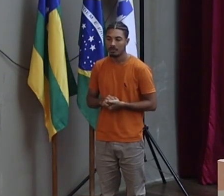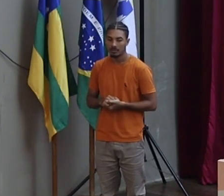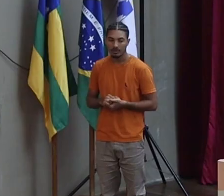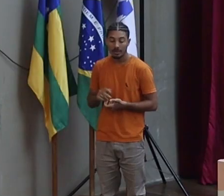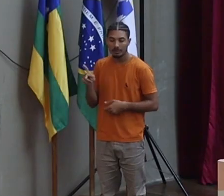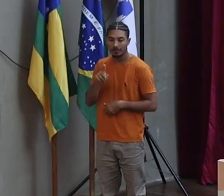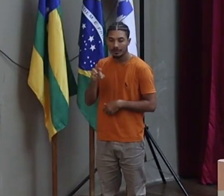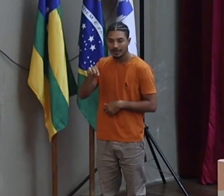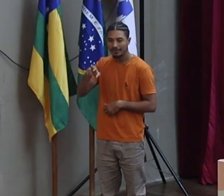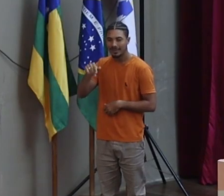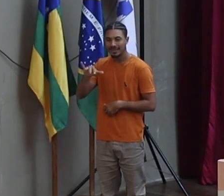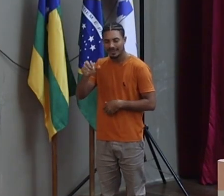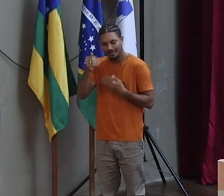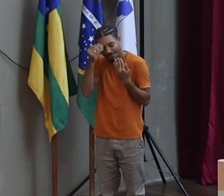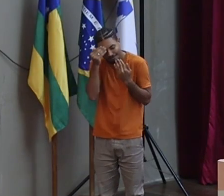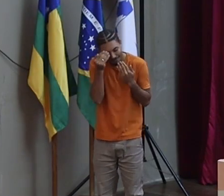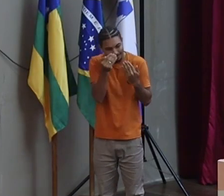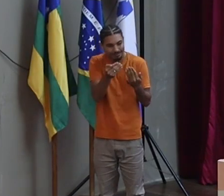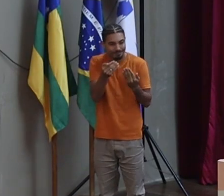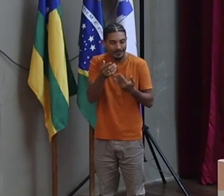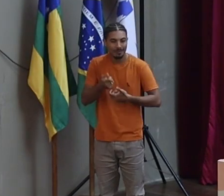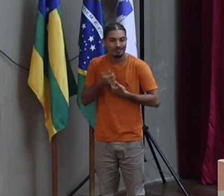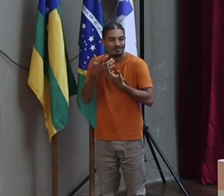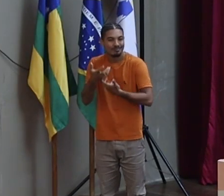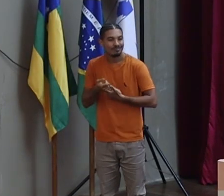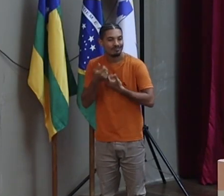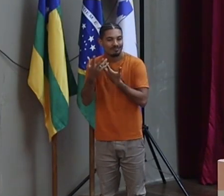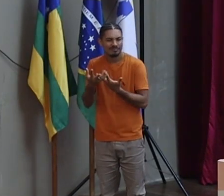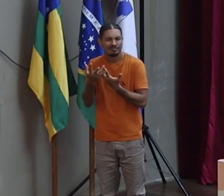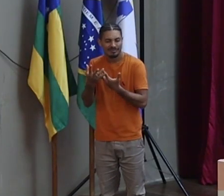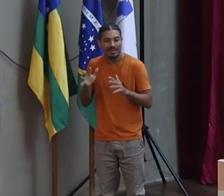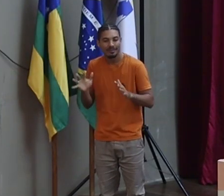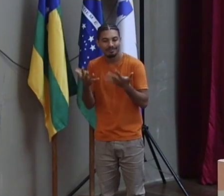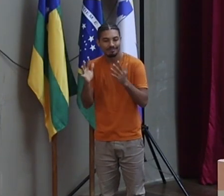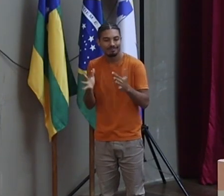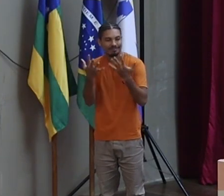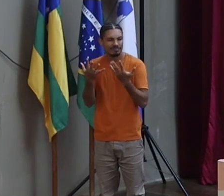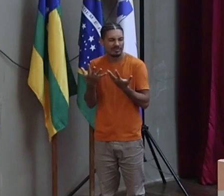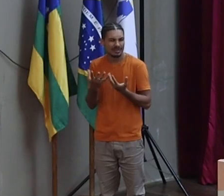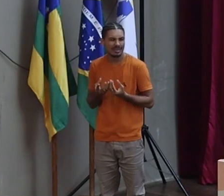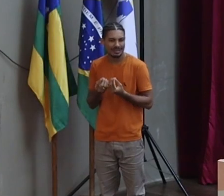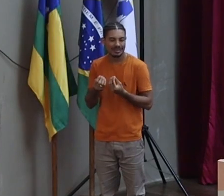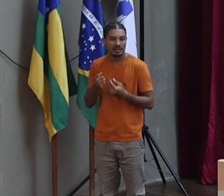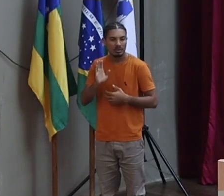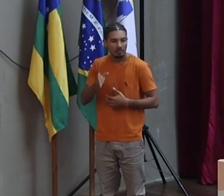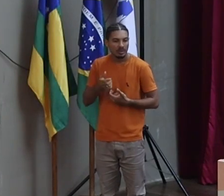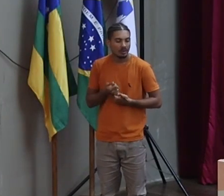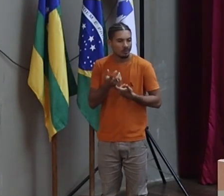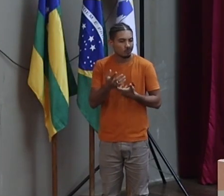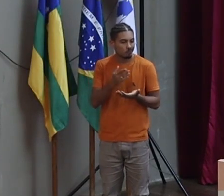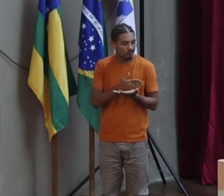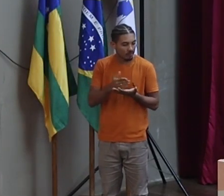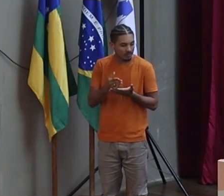Professora Marilda Cavalcante, muitíssimo obrigado pelas falas inspiradoras, né? E como eu havia compartilhado no